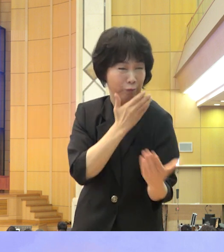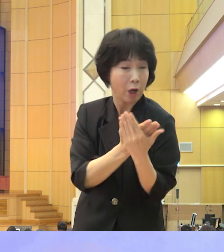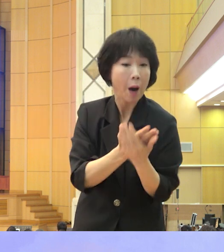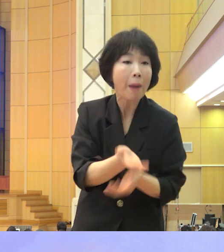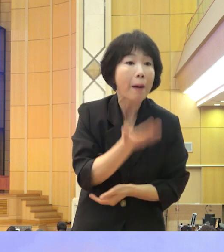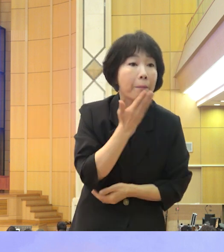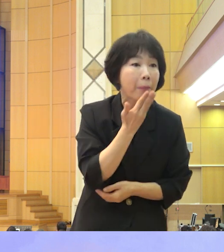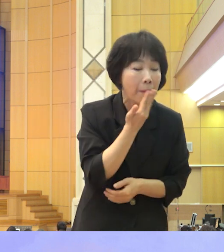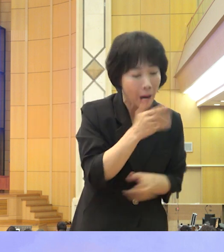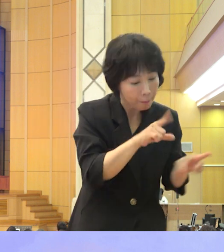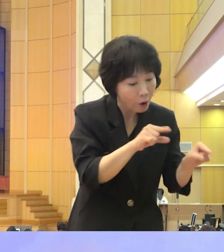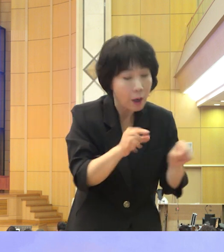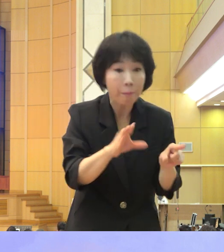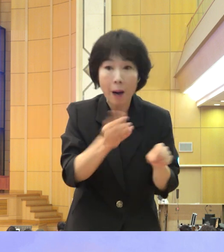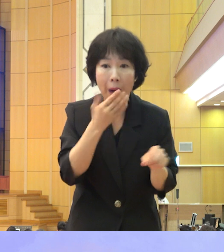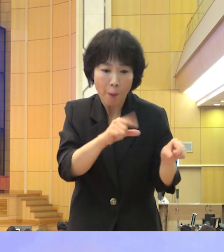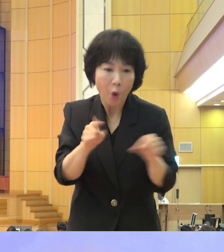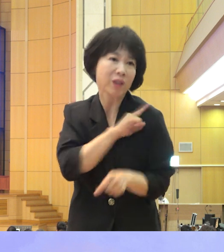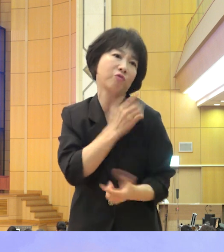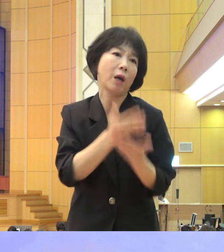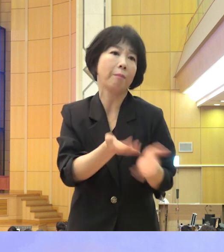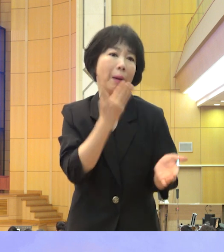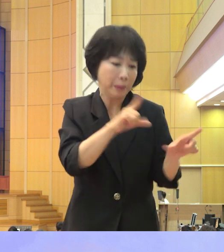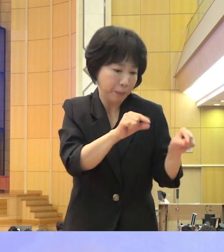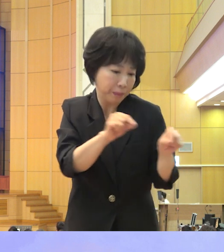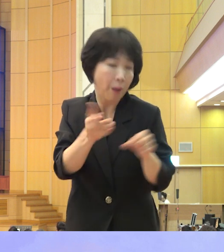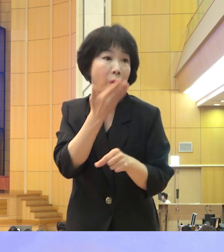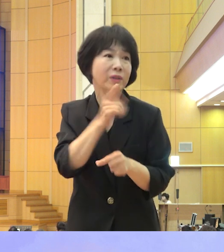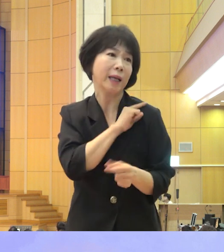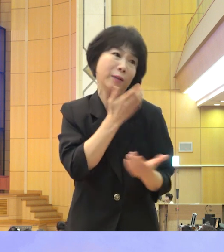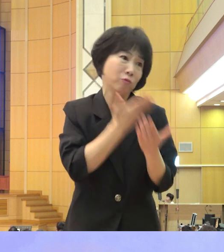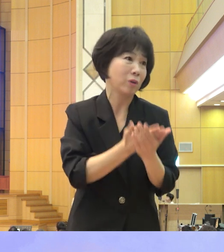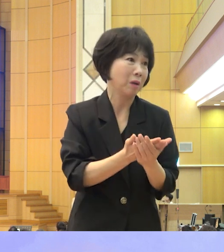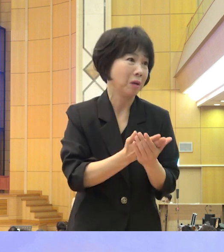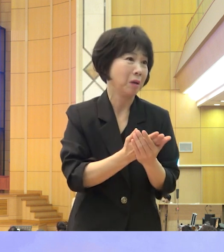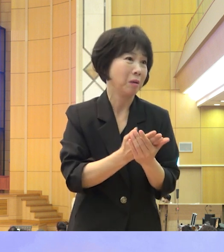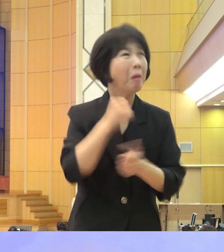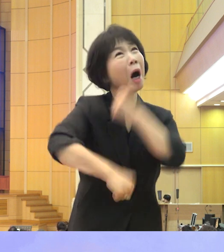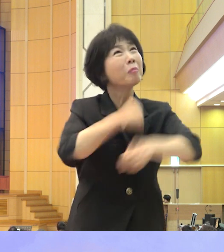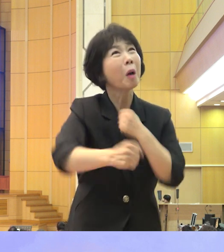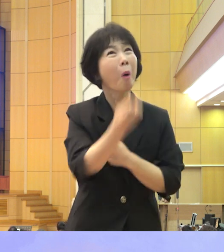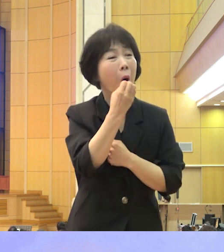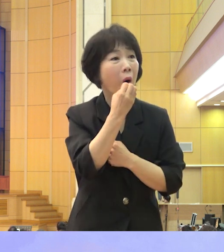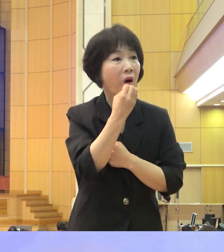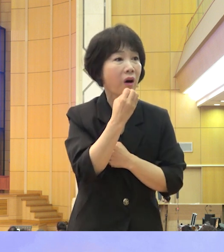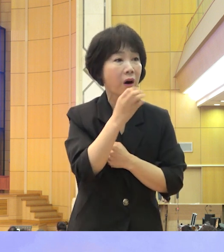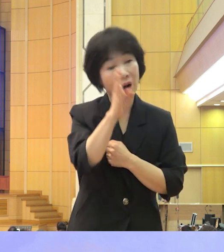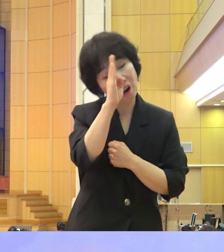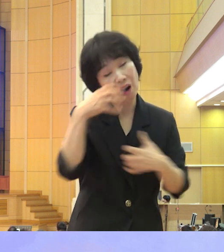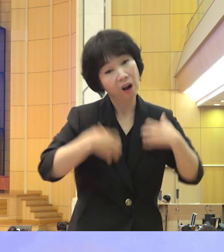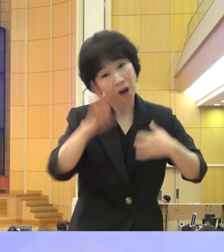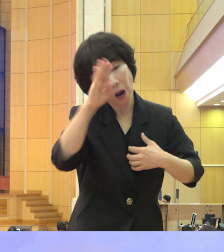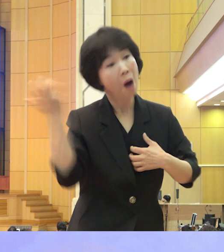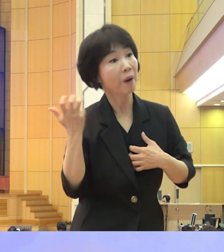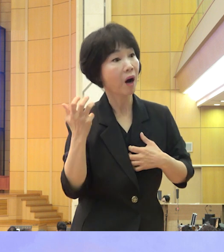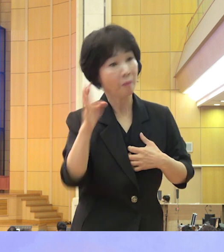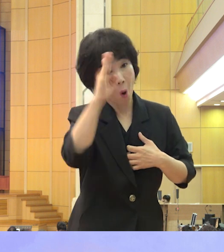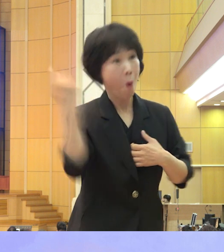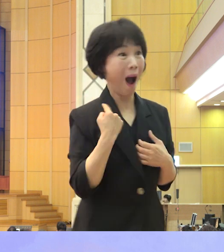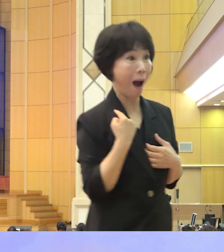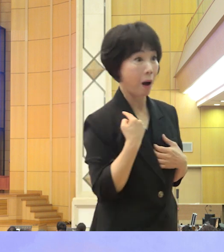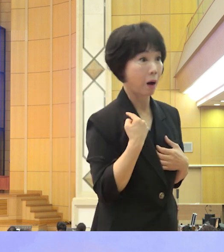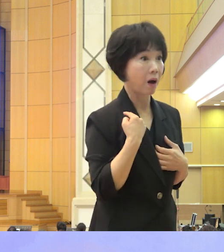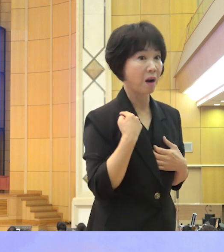식단, 먹는 거예요. 먹는 걸 잘 먹으면 건강할 수 있고, 잘못 먹으면